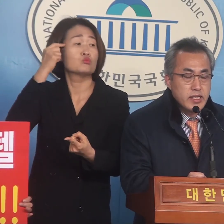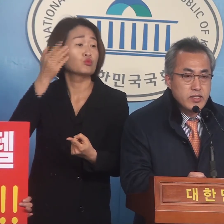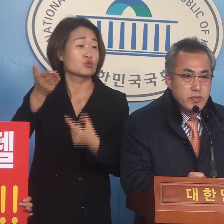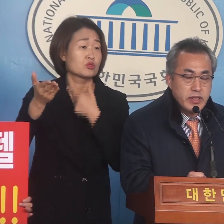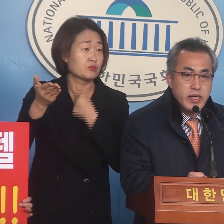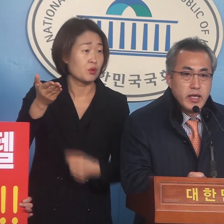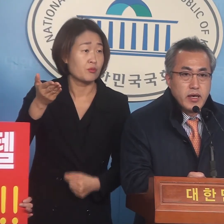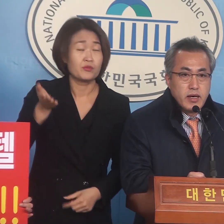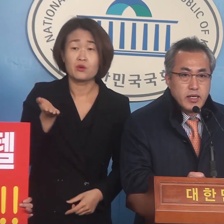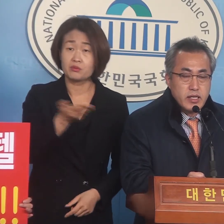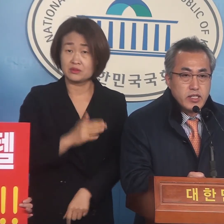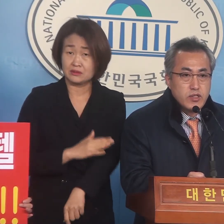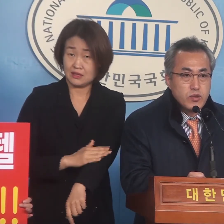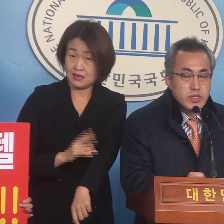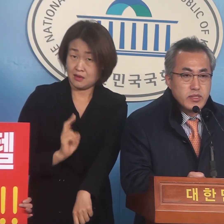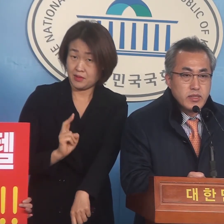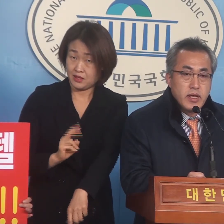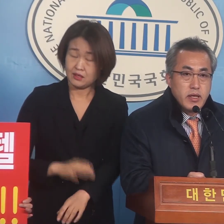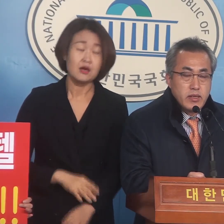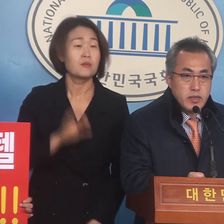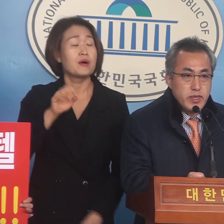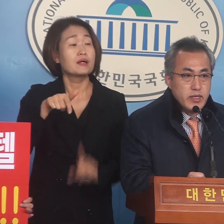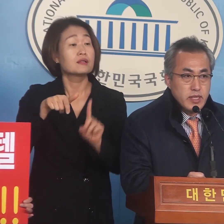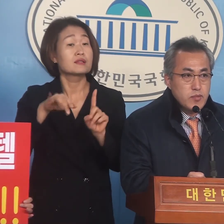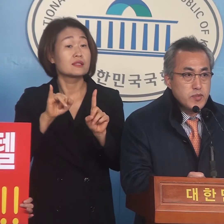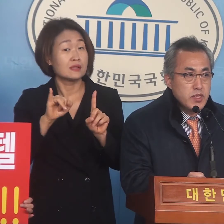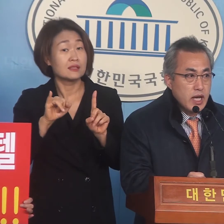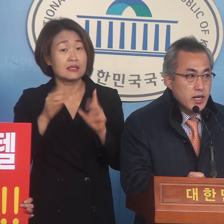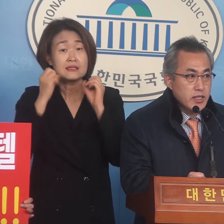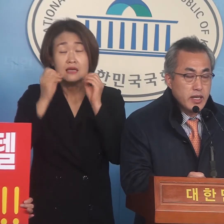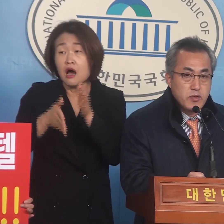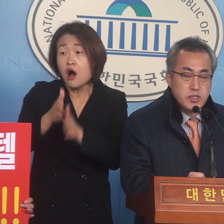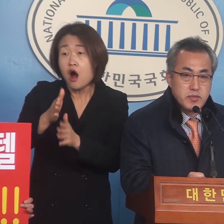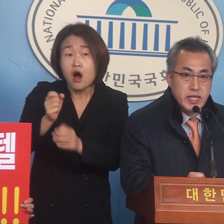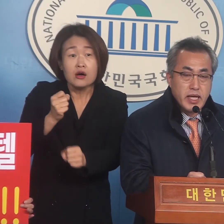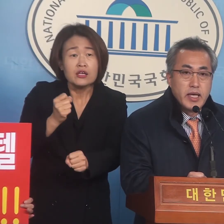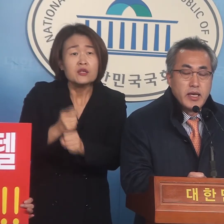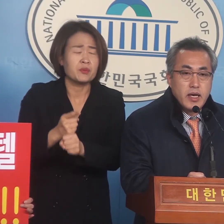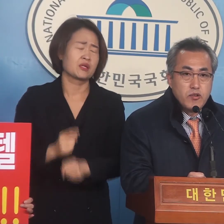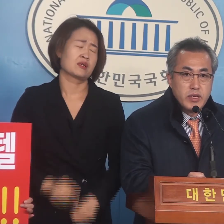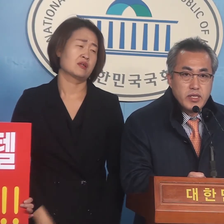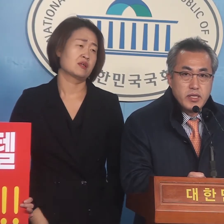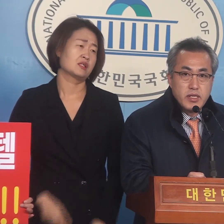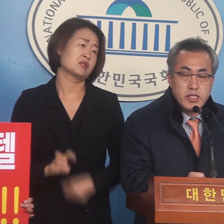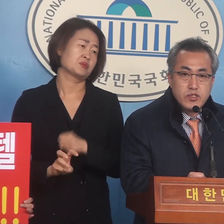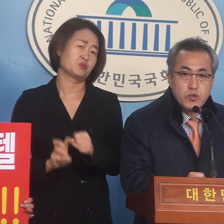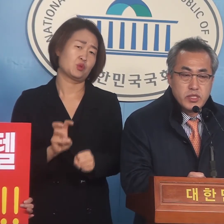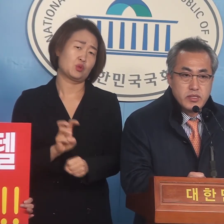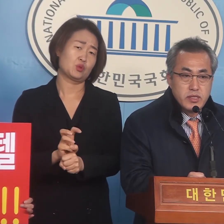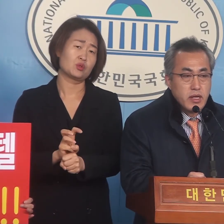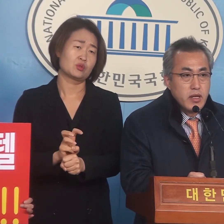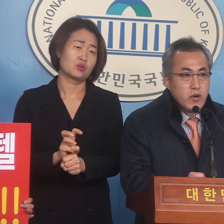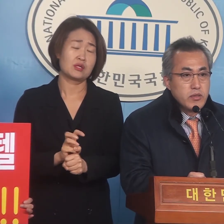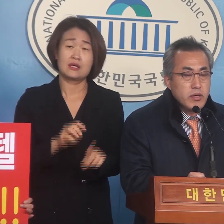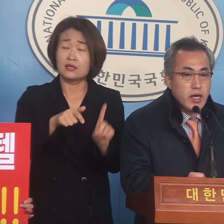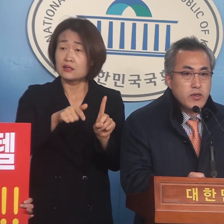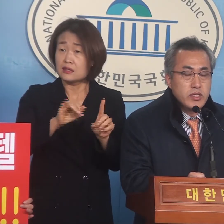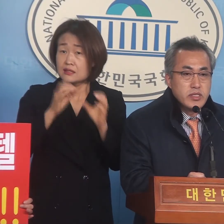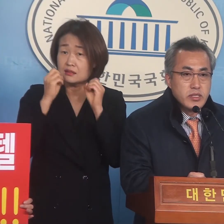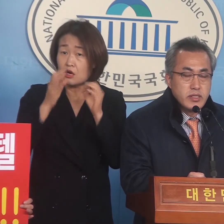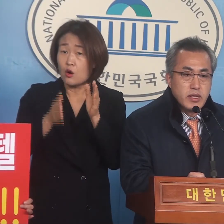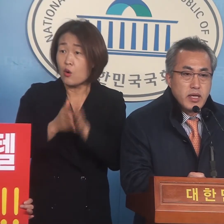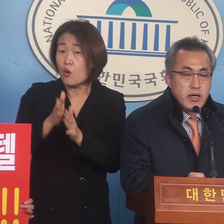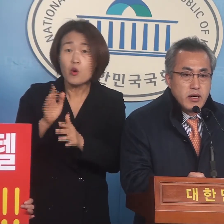잘 아시겠지만 일기 신도시는 이미 30년 가까이 되어가고 있습니다. 향후에 이 일기 신도시들을 어떻게